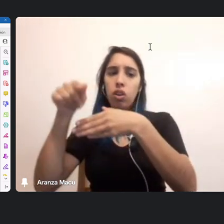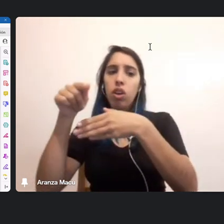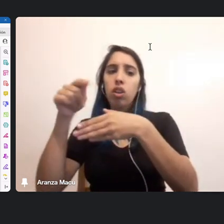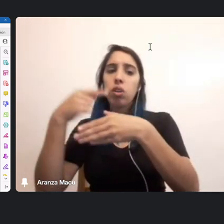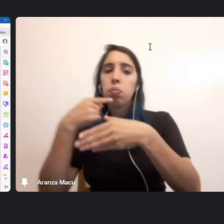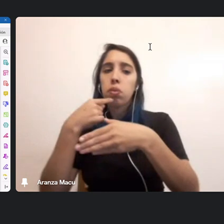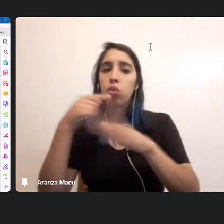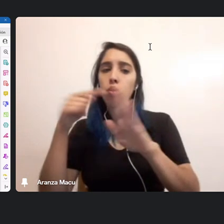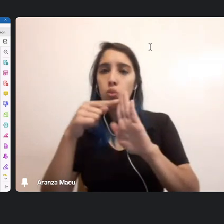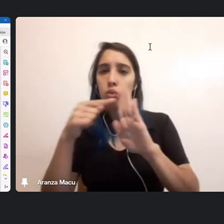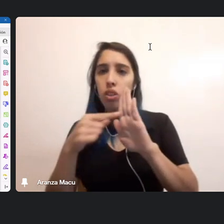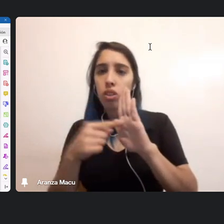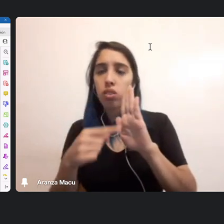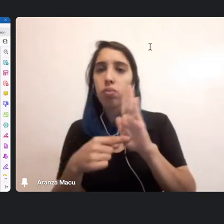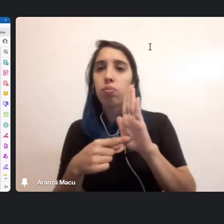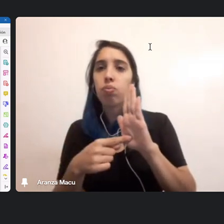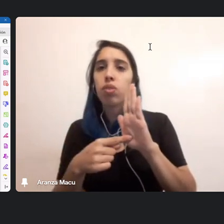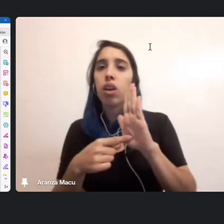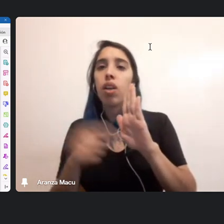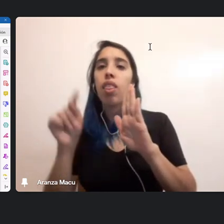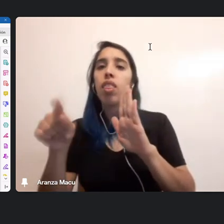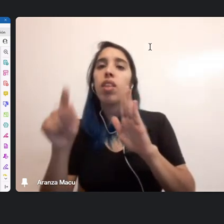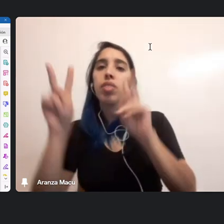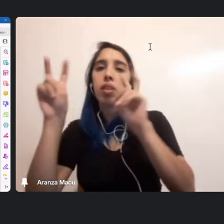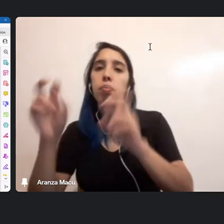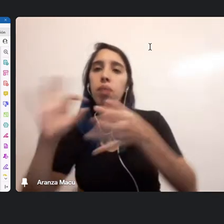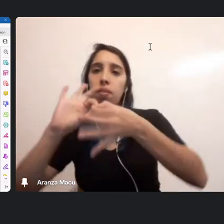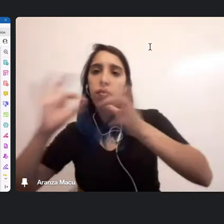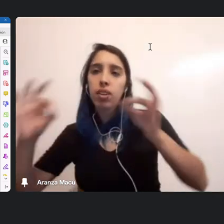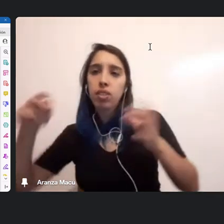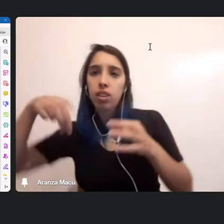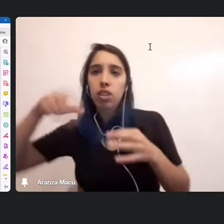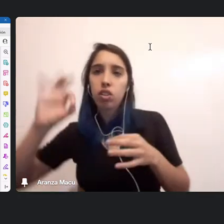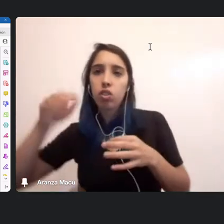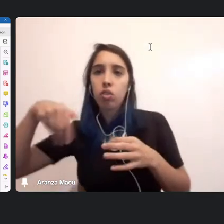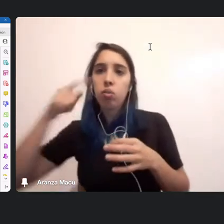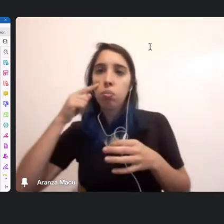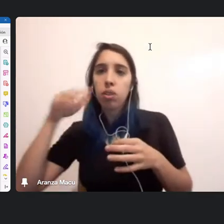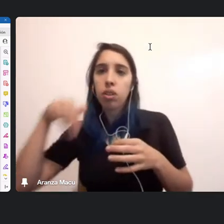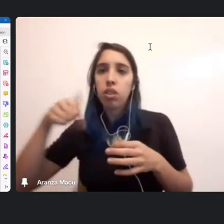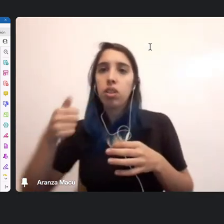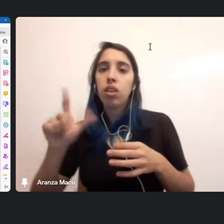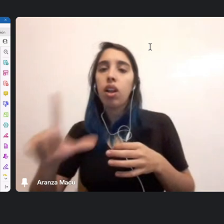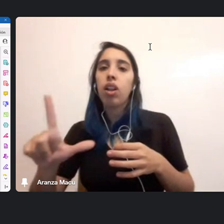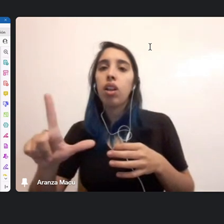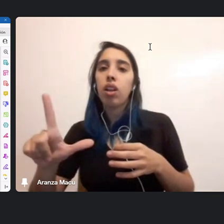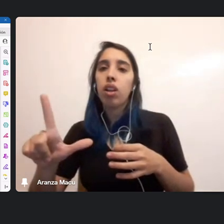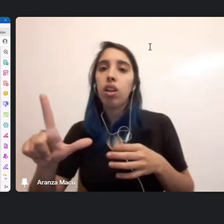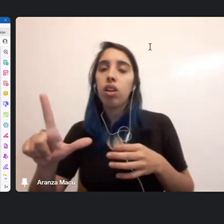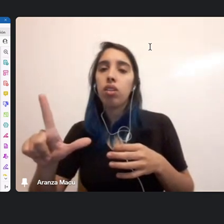frase nominal. No sé si lo vieron. Que también tienen como otra práctica extra.